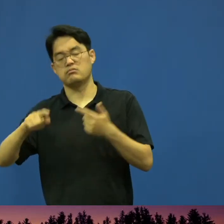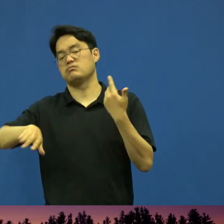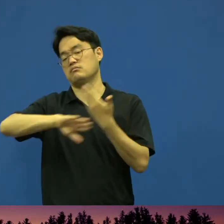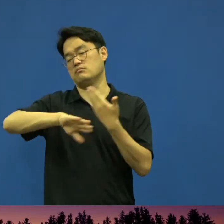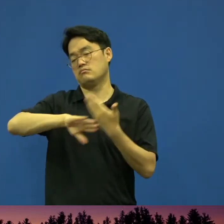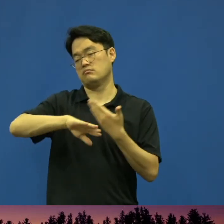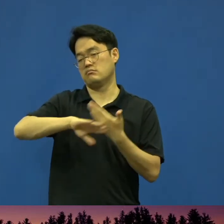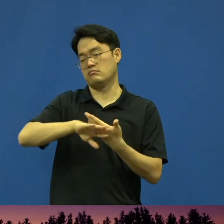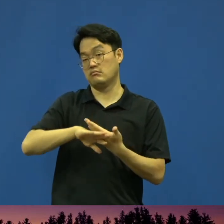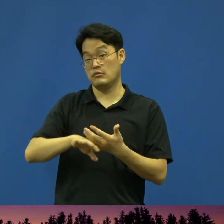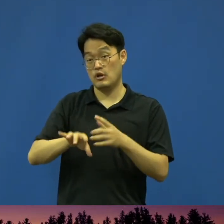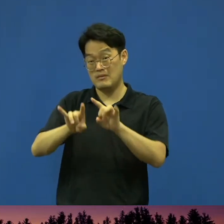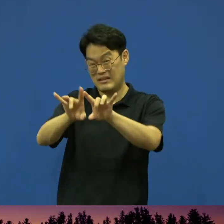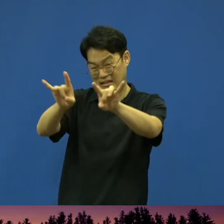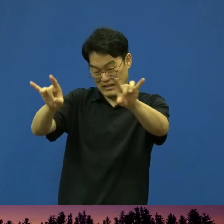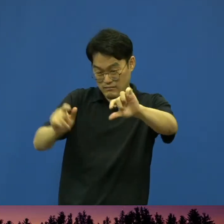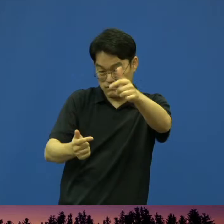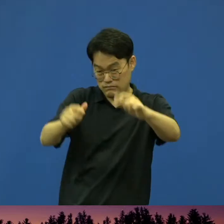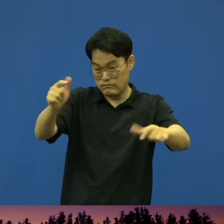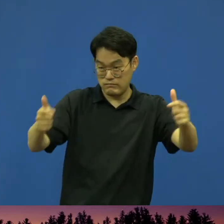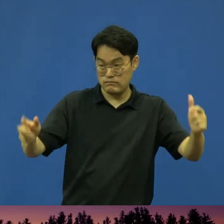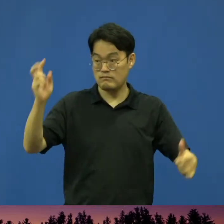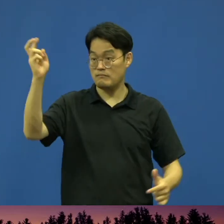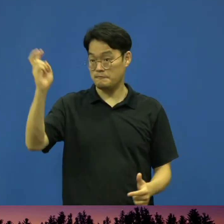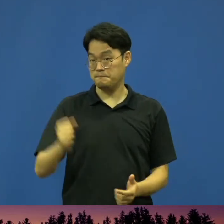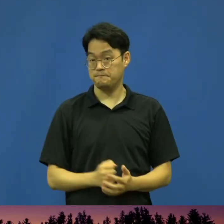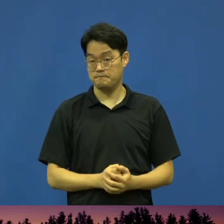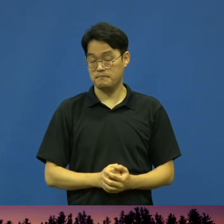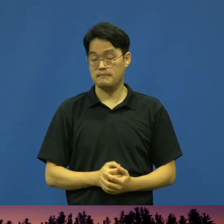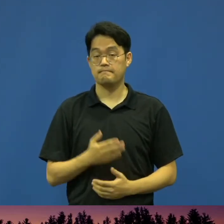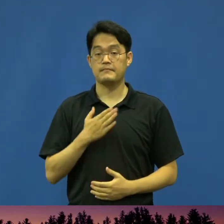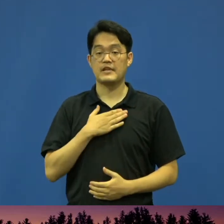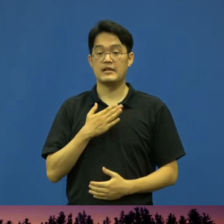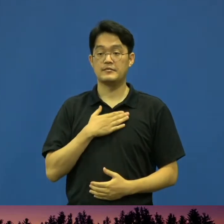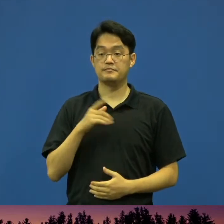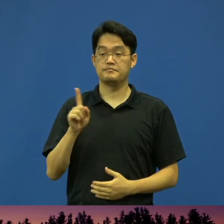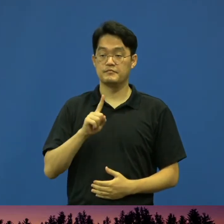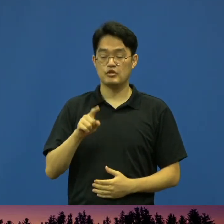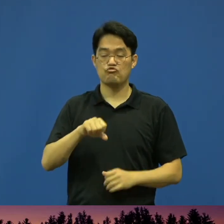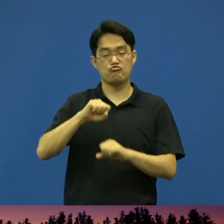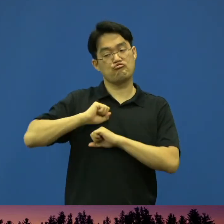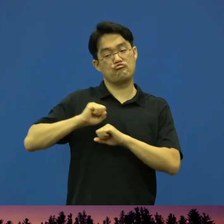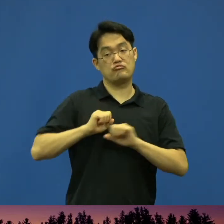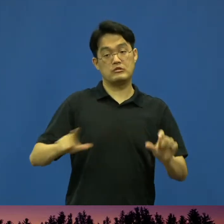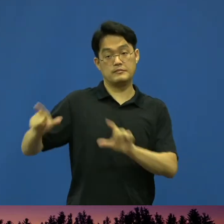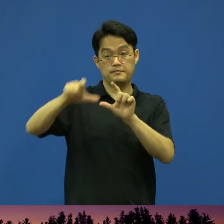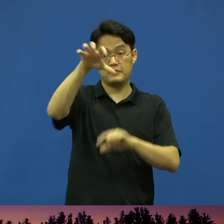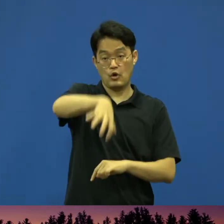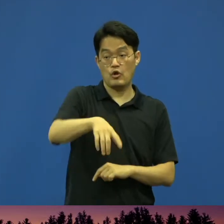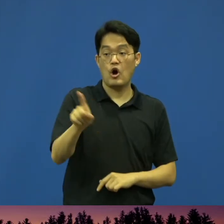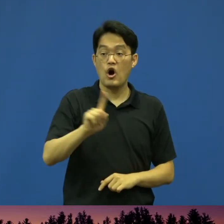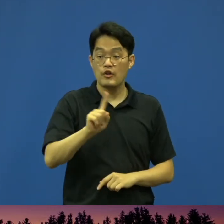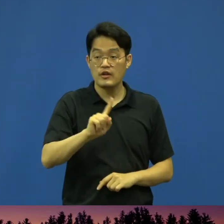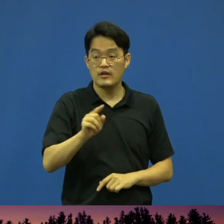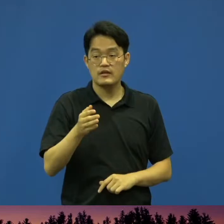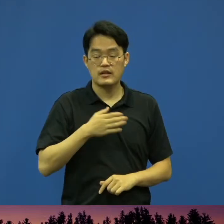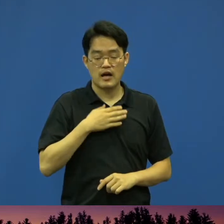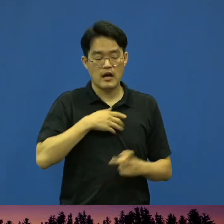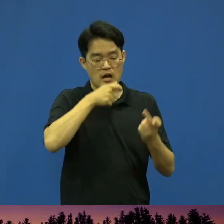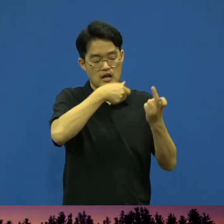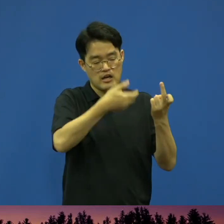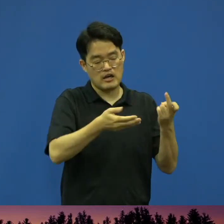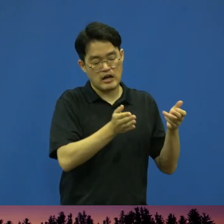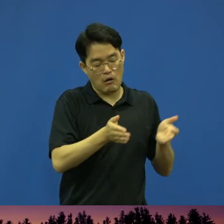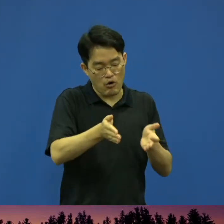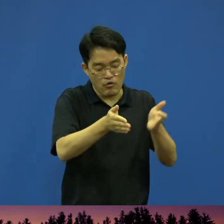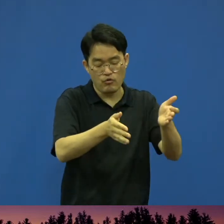것입니다. 저는 강원도에서 군 생활을 했습니다. 아버지가 언제나 어렸을 적에 저희 형님과